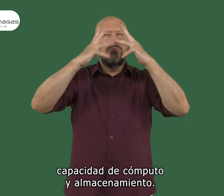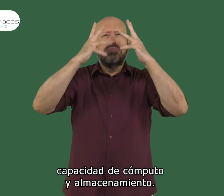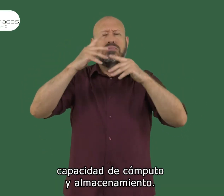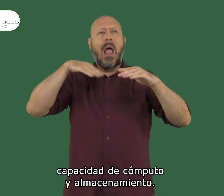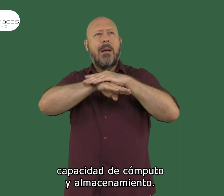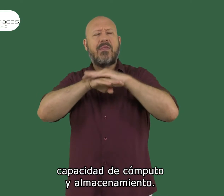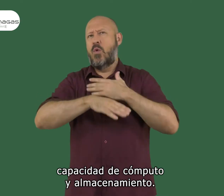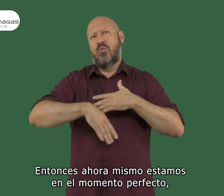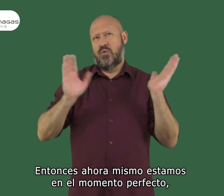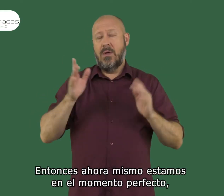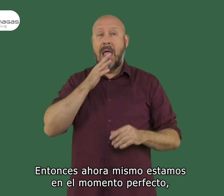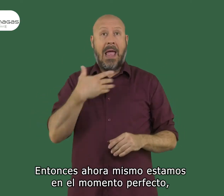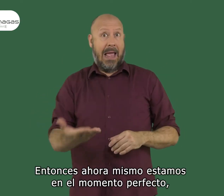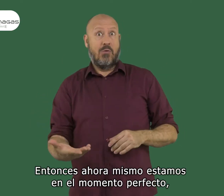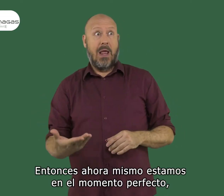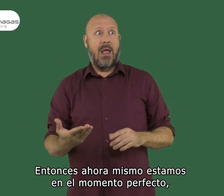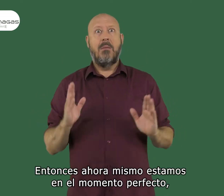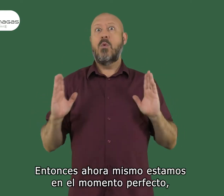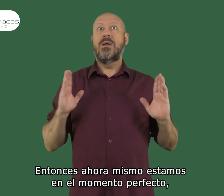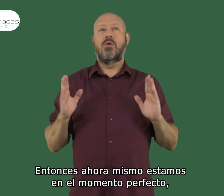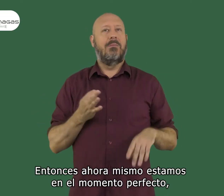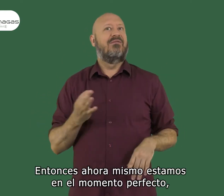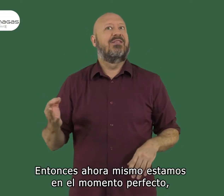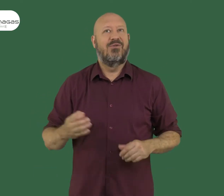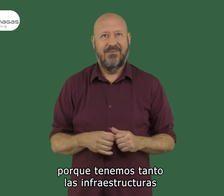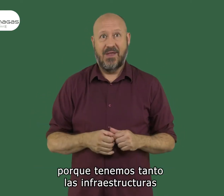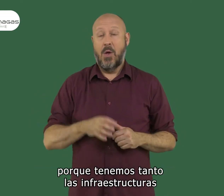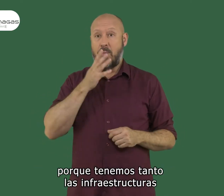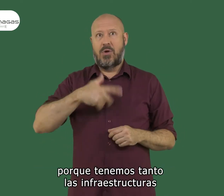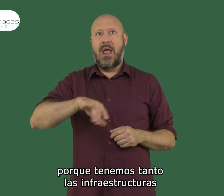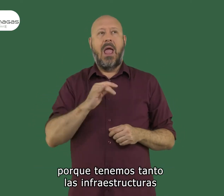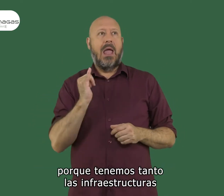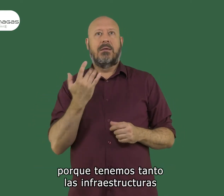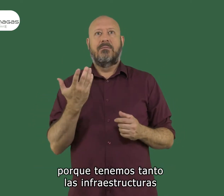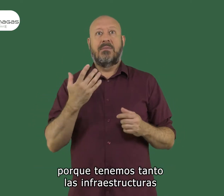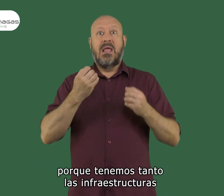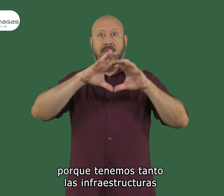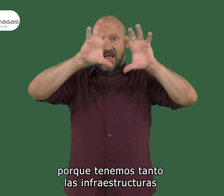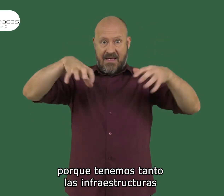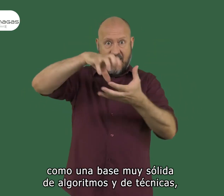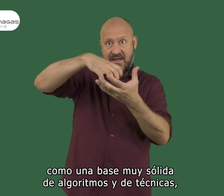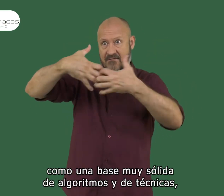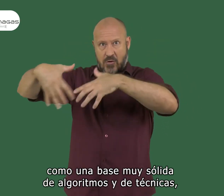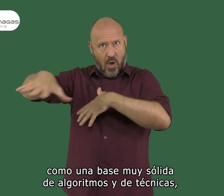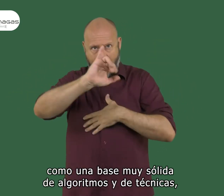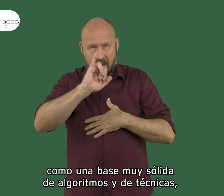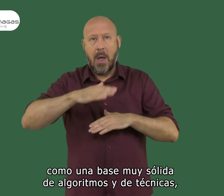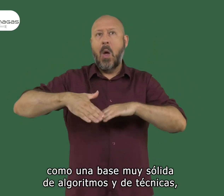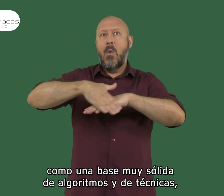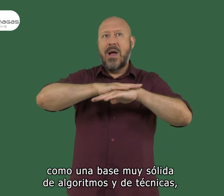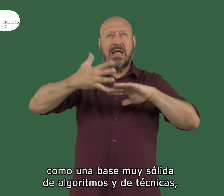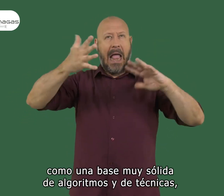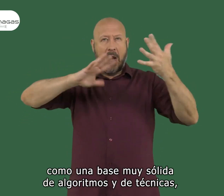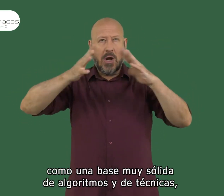y almacenamiento. Entonces ahora mismo estamos en el momento perfecto, porque tenemos tanto las infraestructuras como una base muy sólida